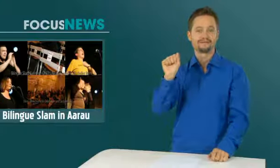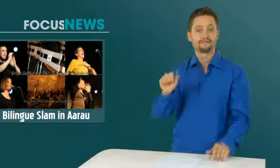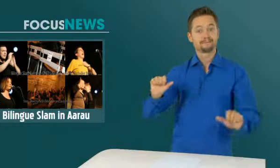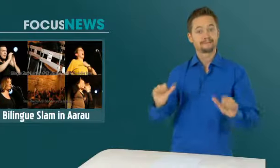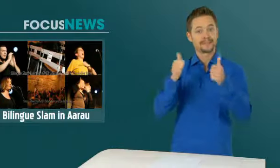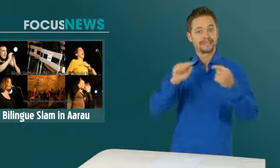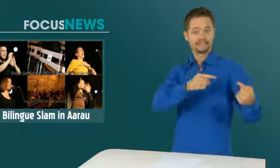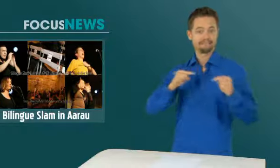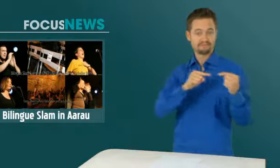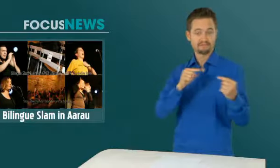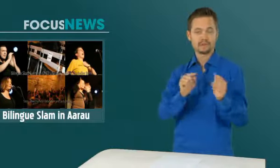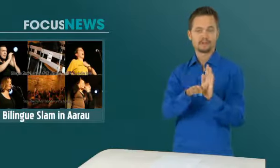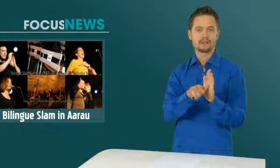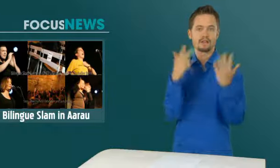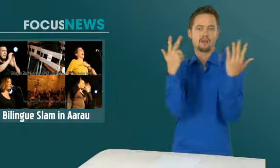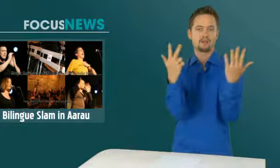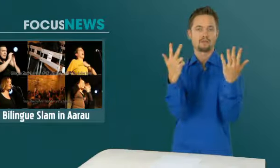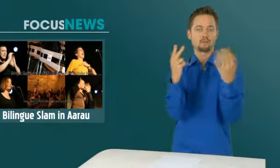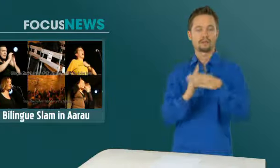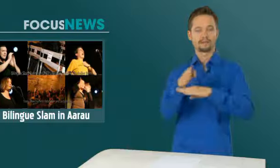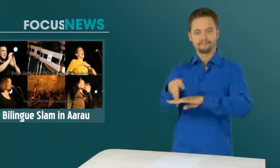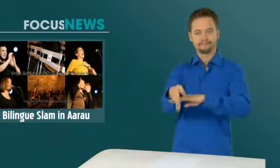der eintritt beträgt 12 franken